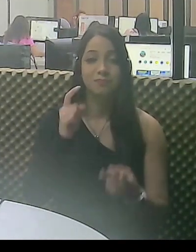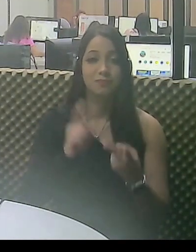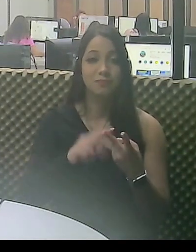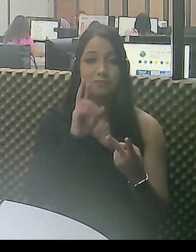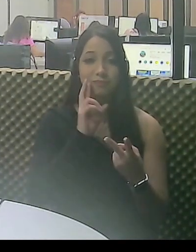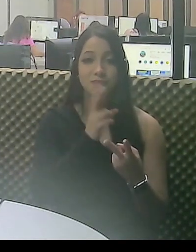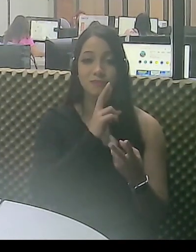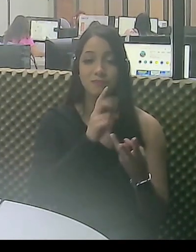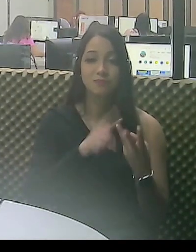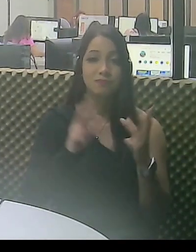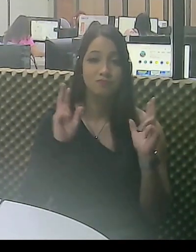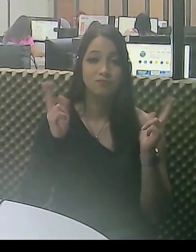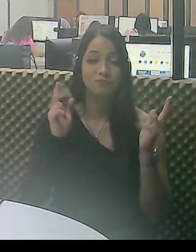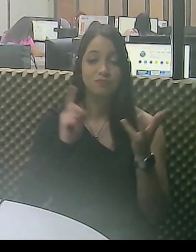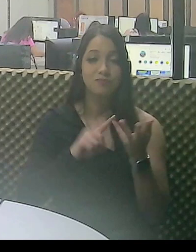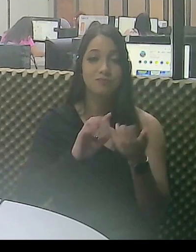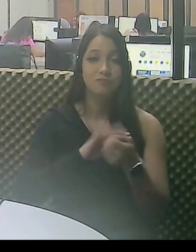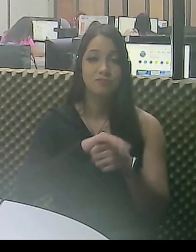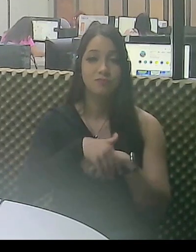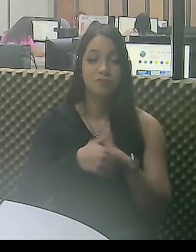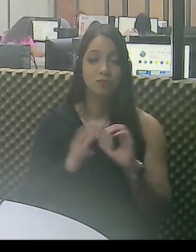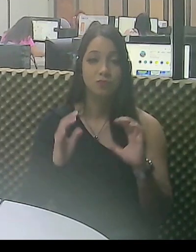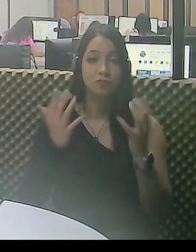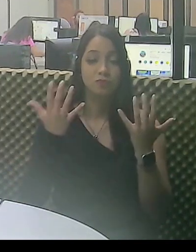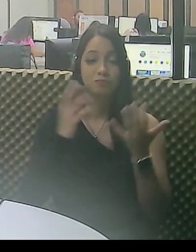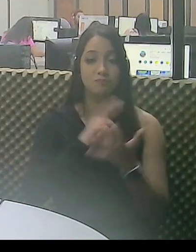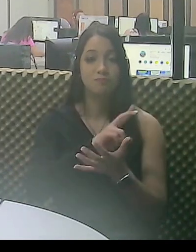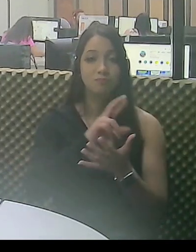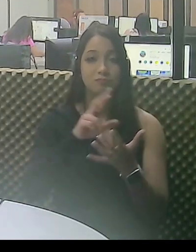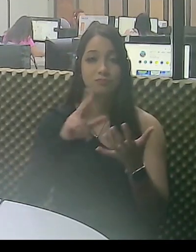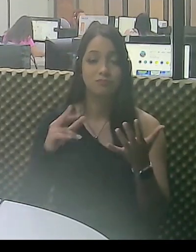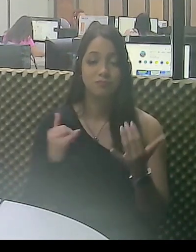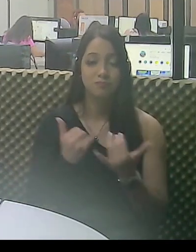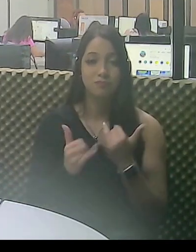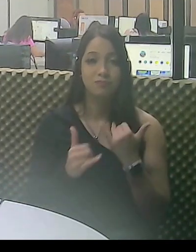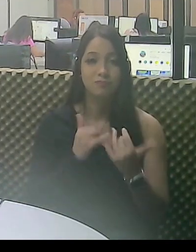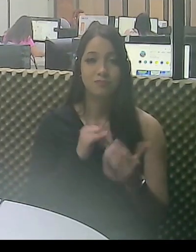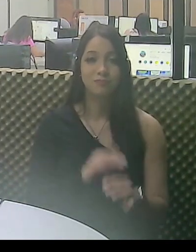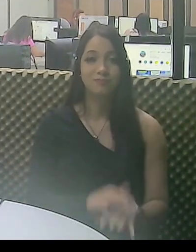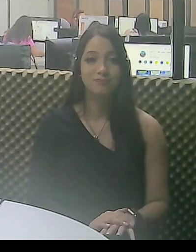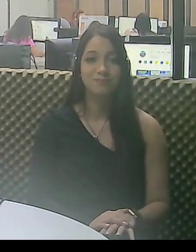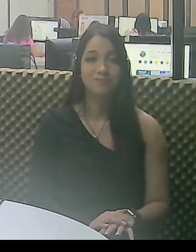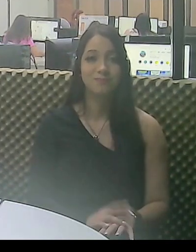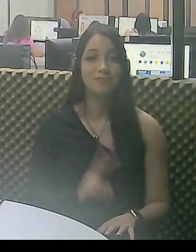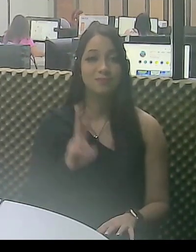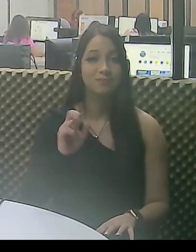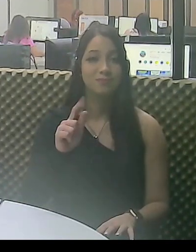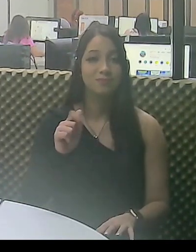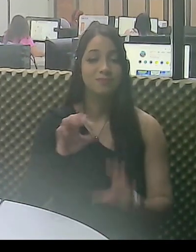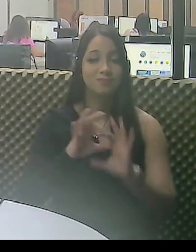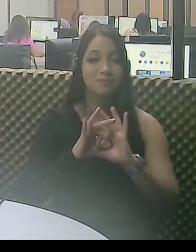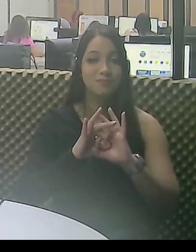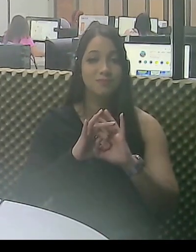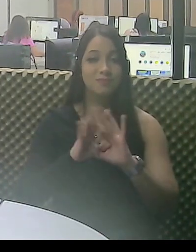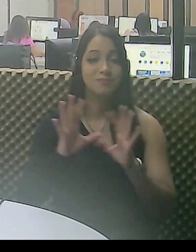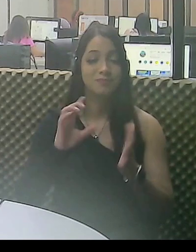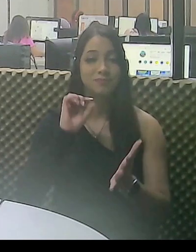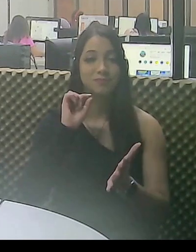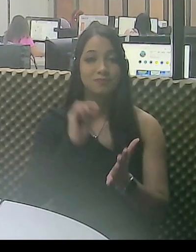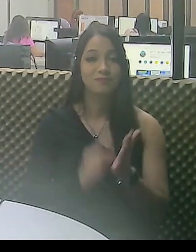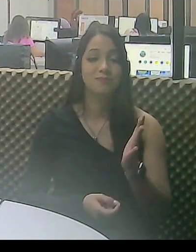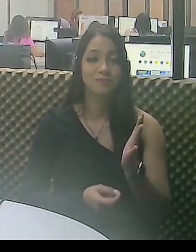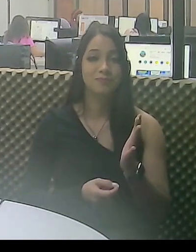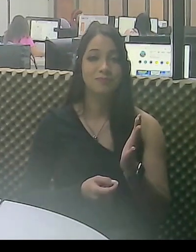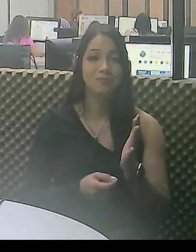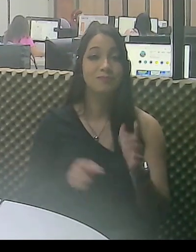restaurantes, boates, clubes noturnos, casas de shows e similares. Ainda há vagas disponíveis e as inscrições,